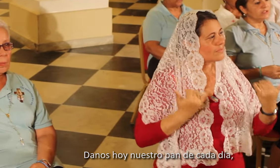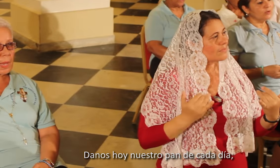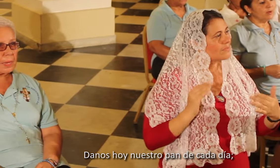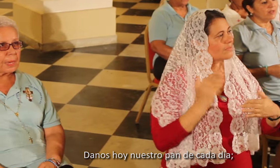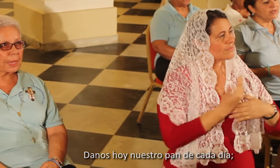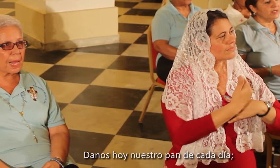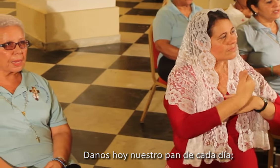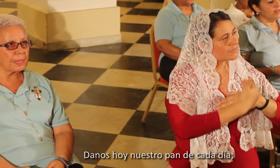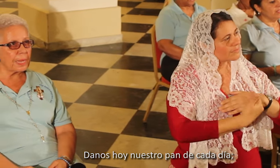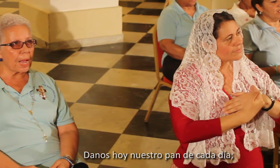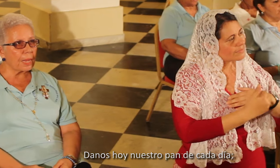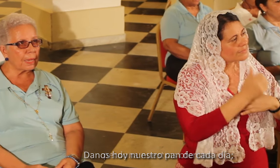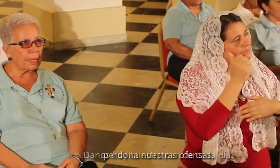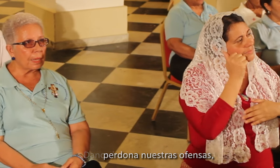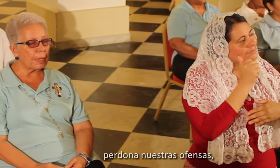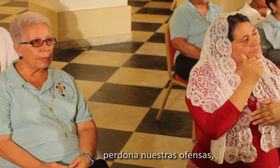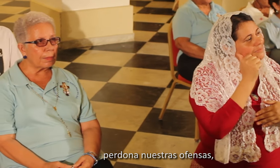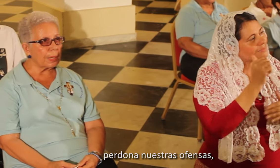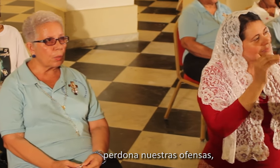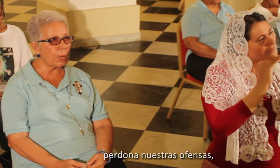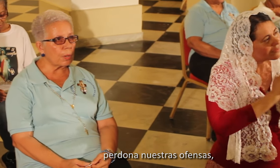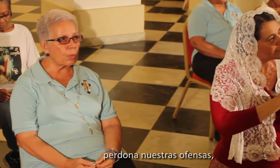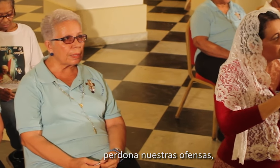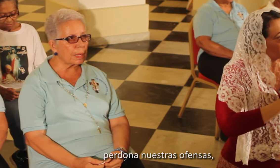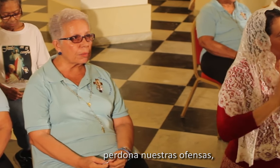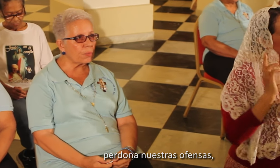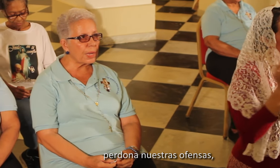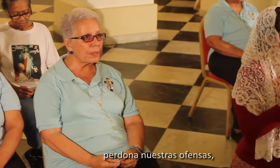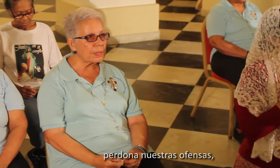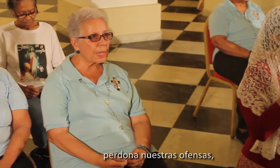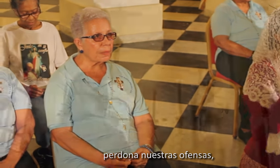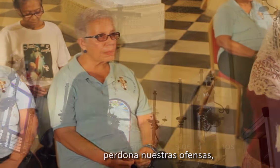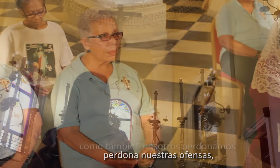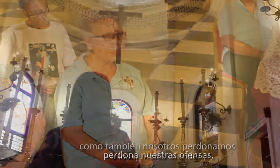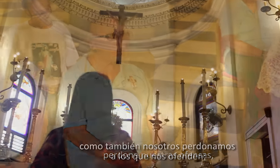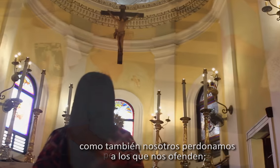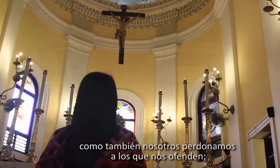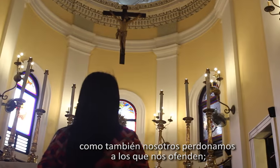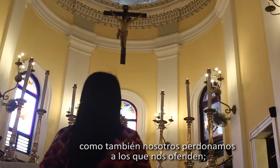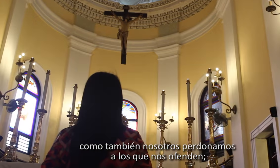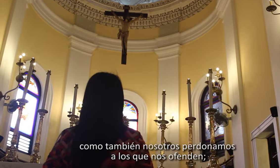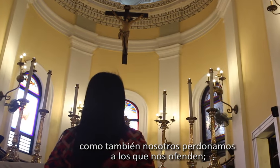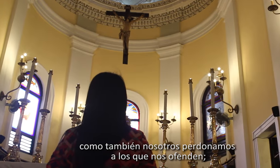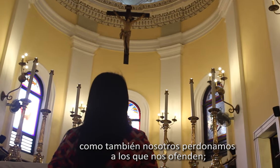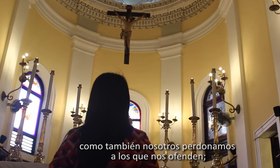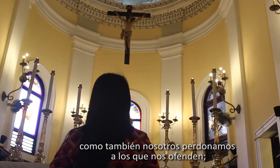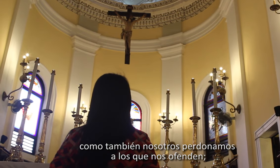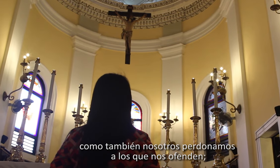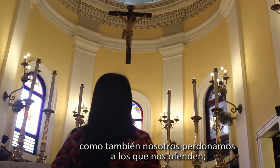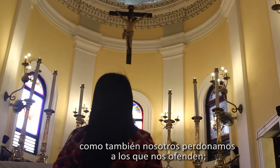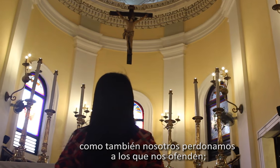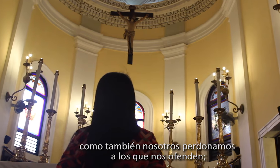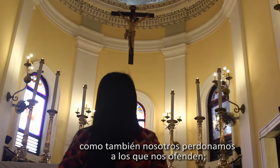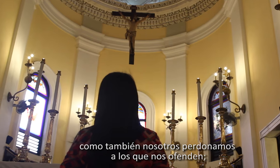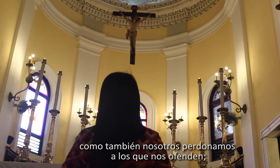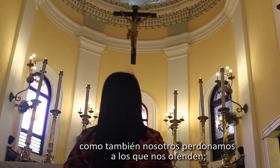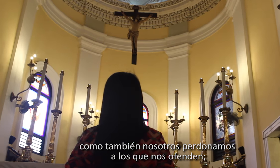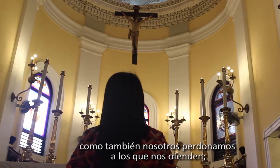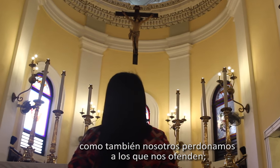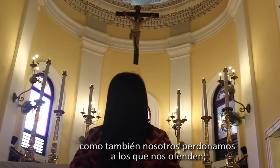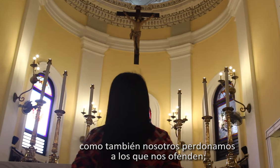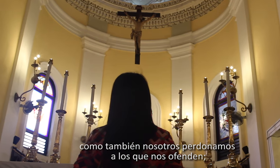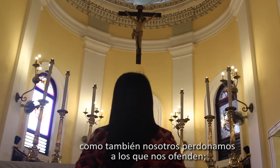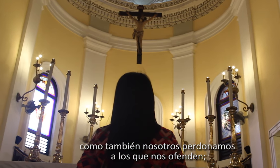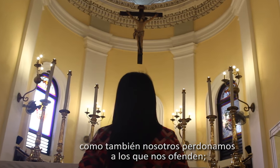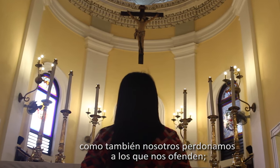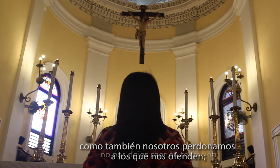hoy nuestro pan de cada día. Perdona nuestras ofensas, como también nosotros perdonamos a